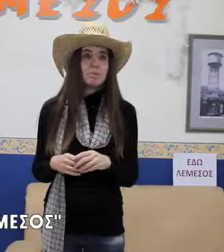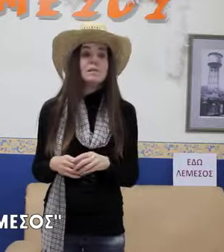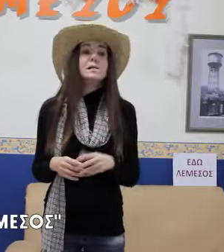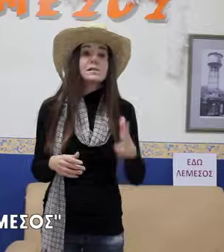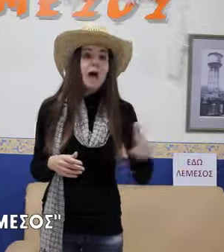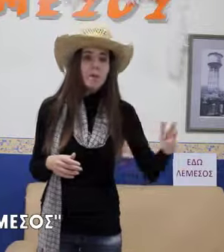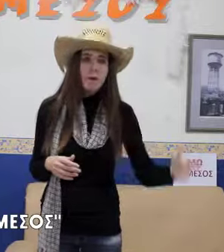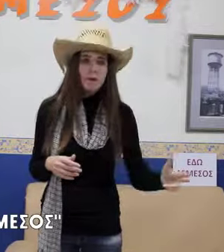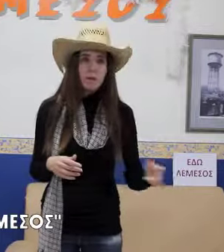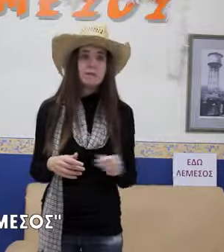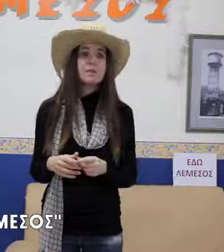στάθμευσης στην επίχωση